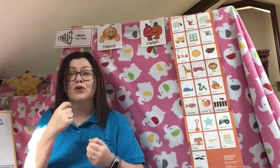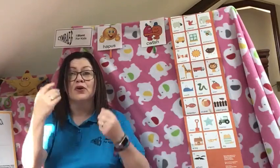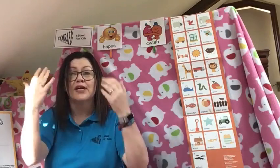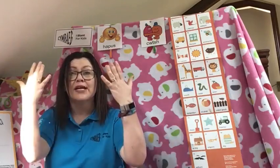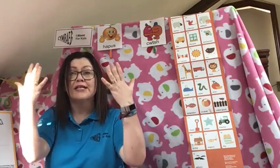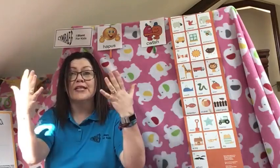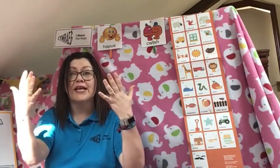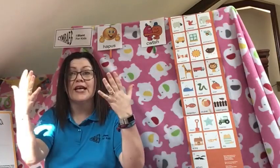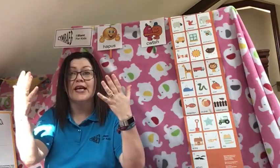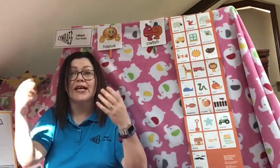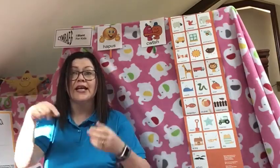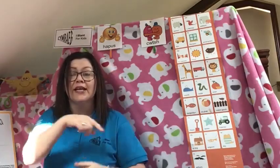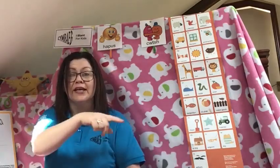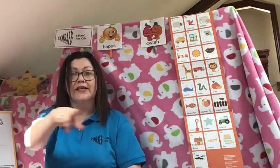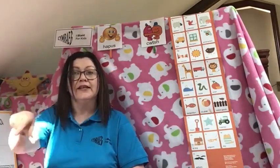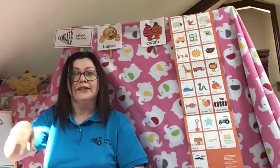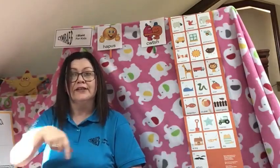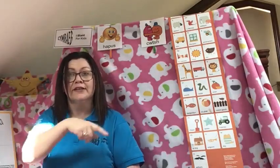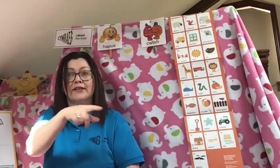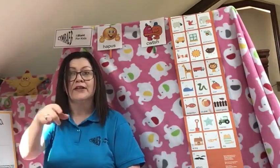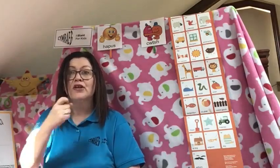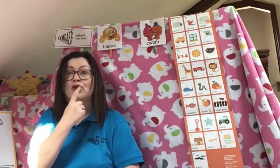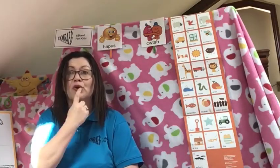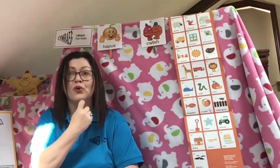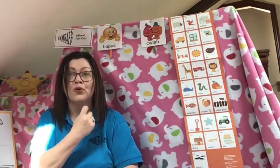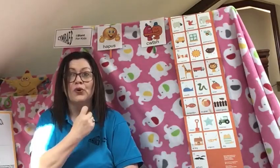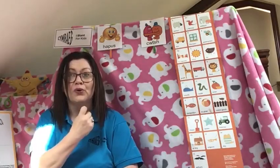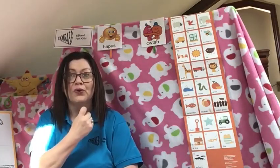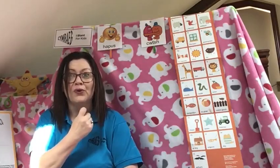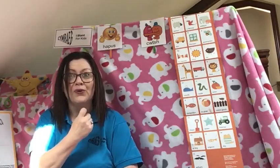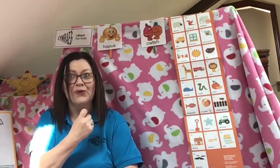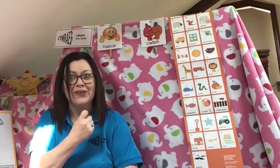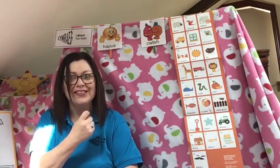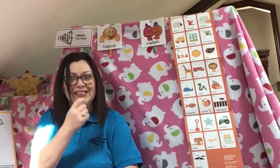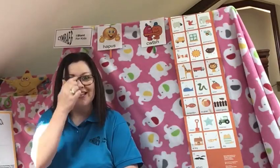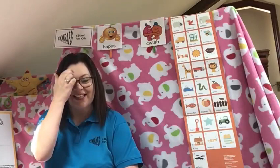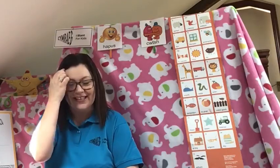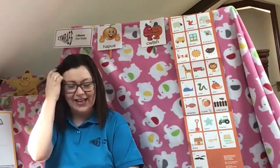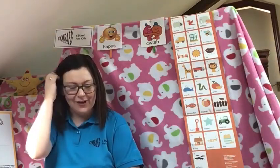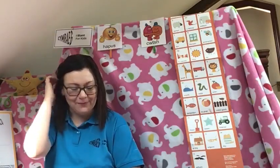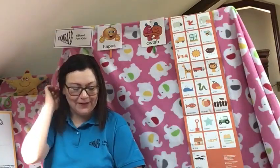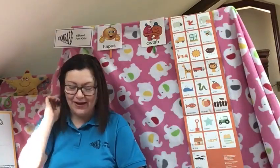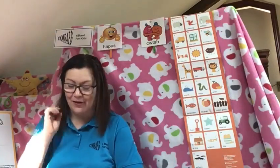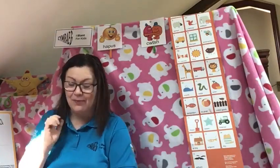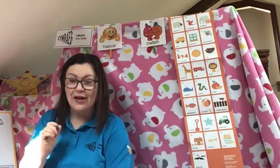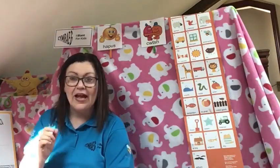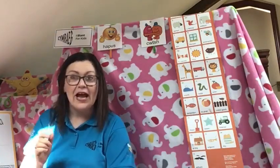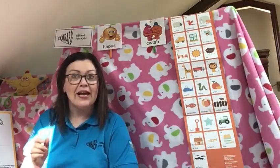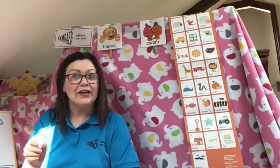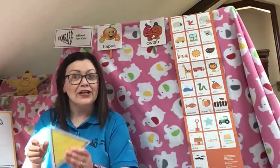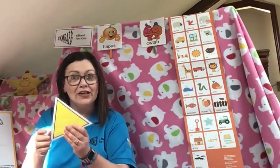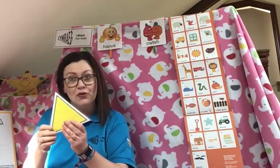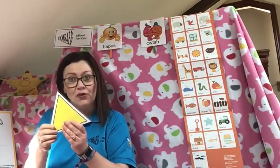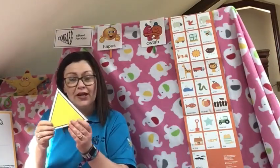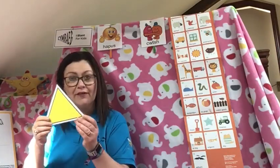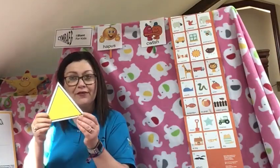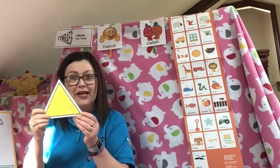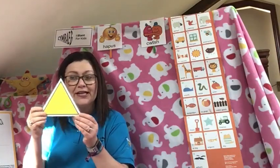coch. 10 cylch coch. Da iawn pawb. Ac yr un olaf, the last